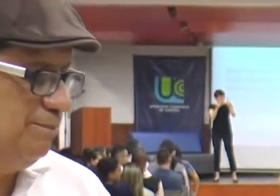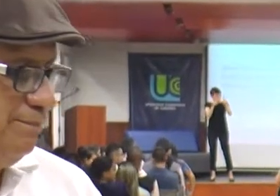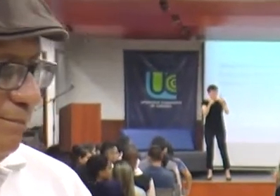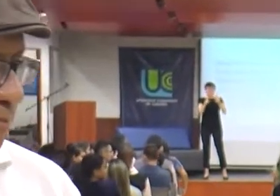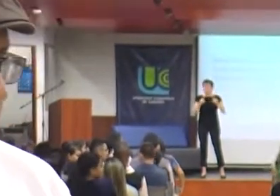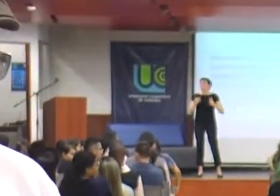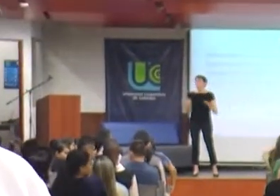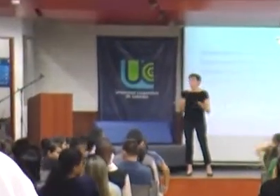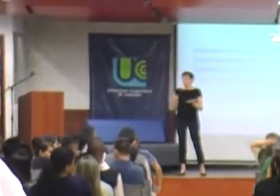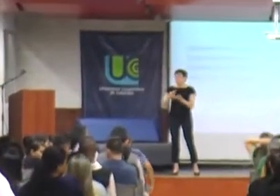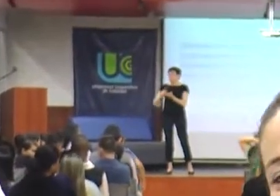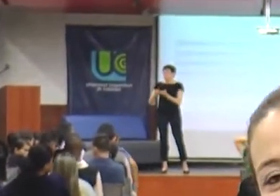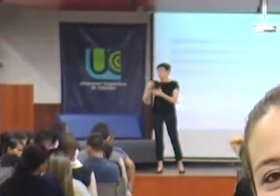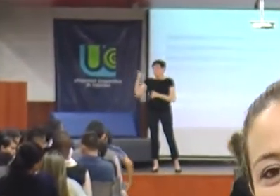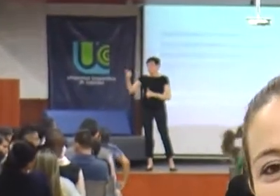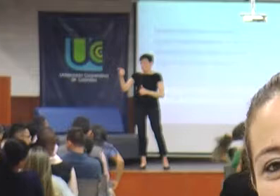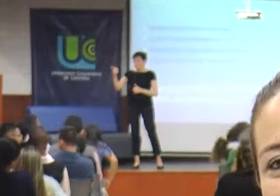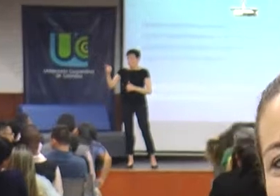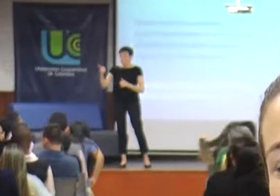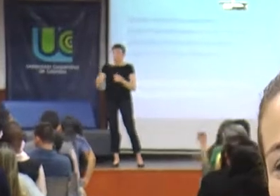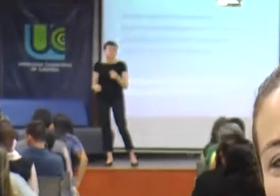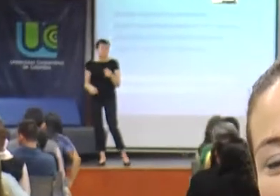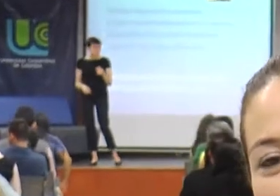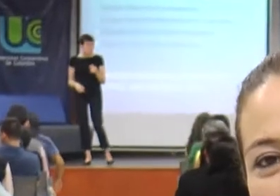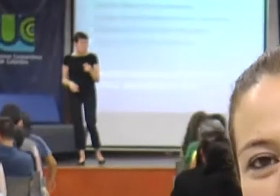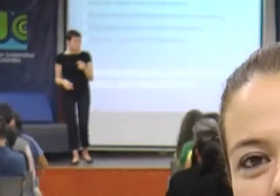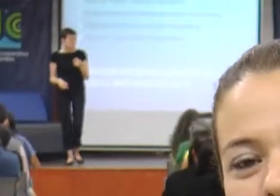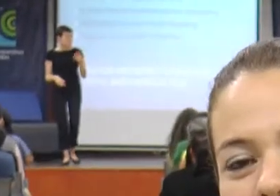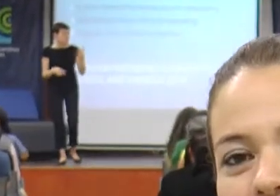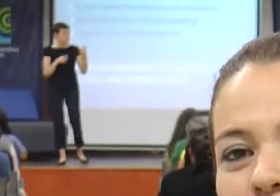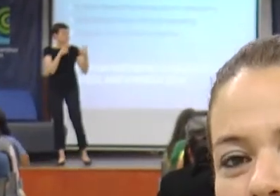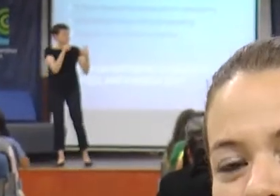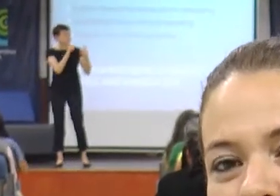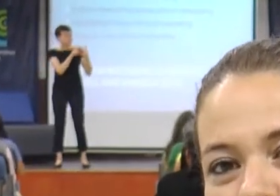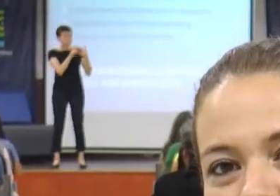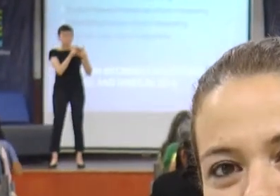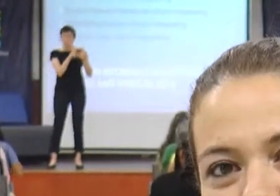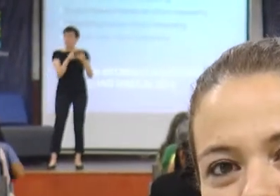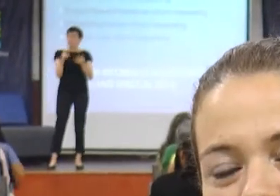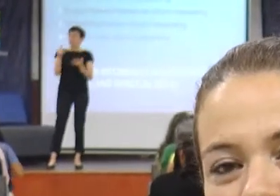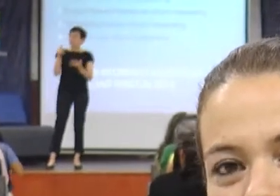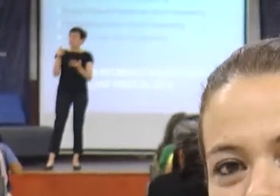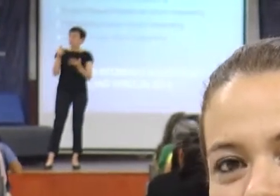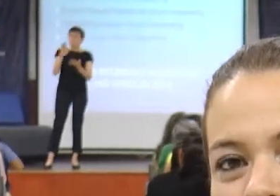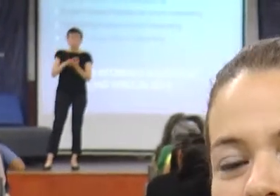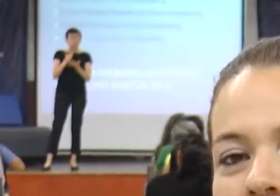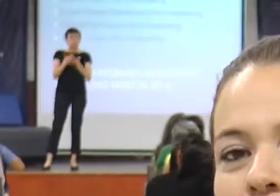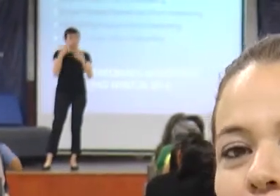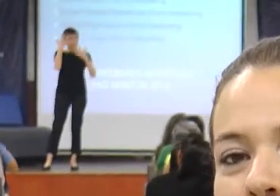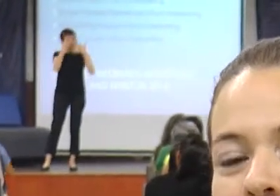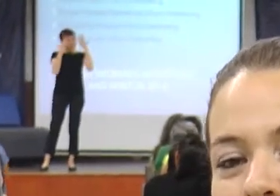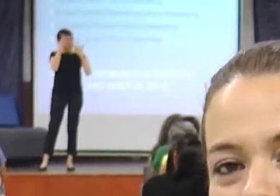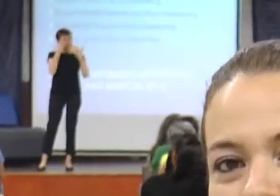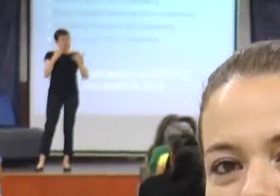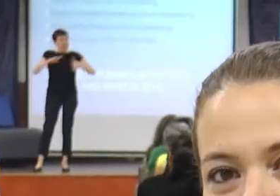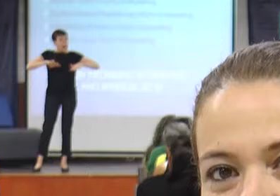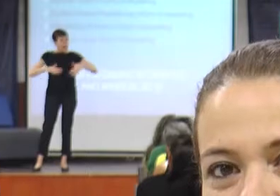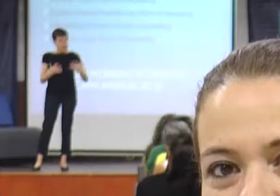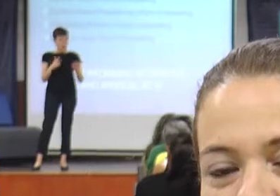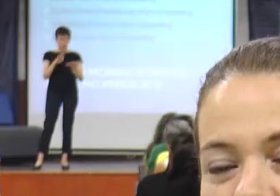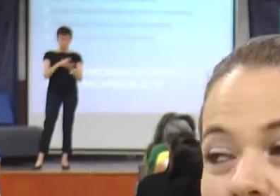seminario. Bueno, muy buenas tardes, muchísimas gracias a Enlace por acompañarnos. En este momento nos encontramos desarrollando el primer